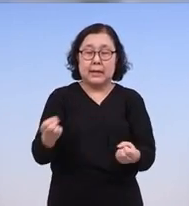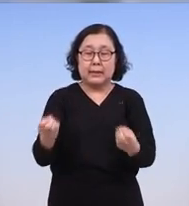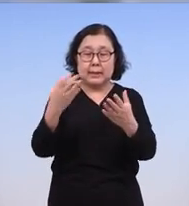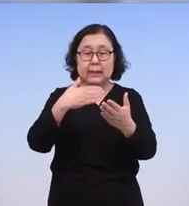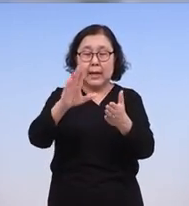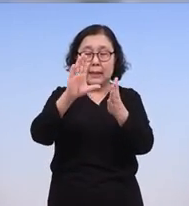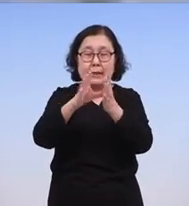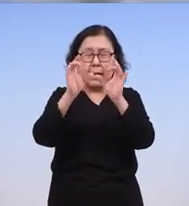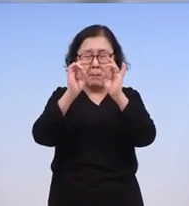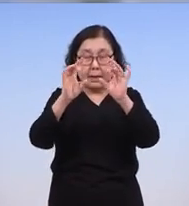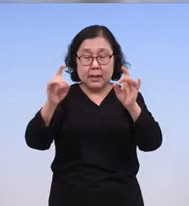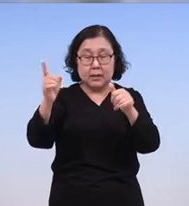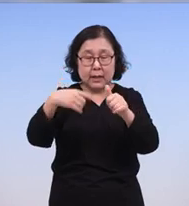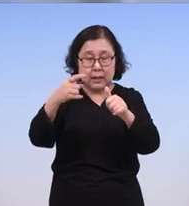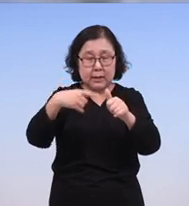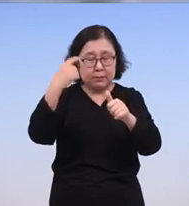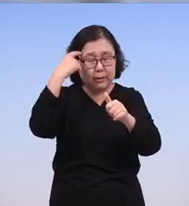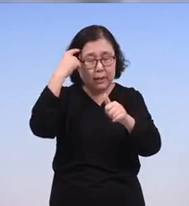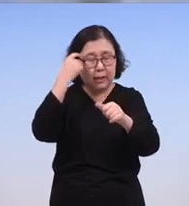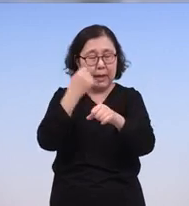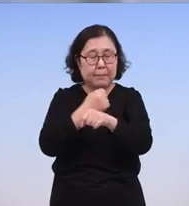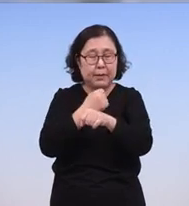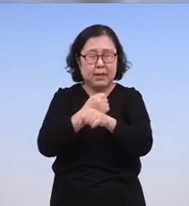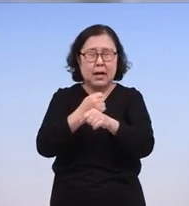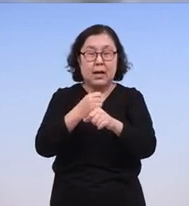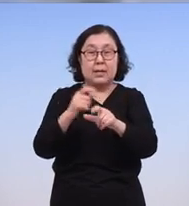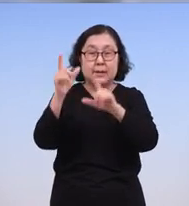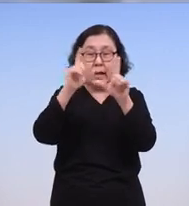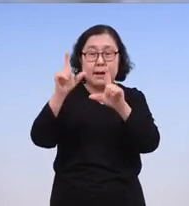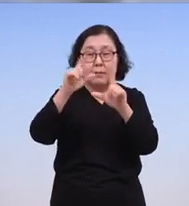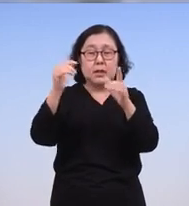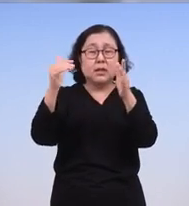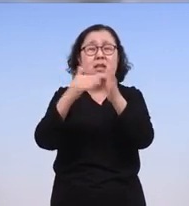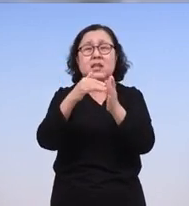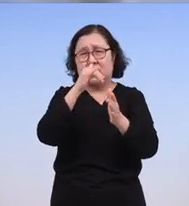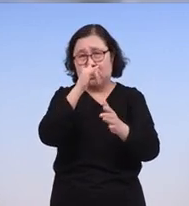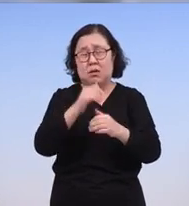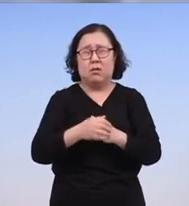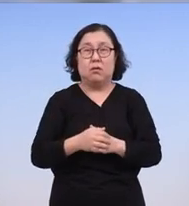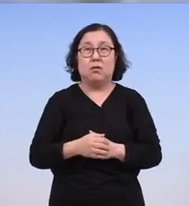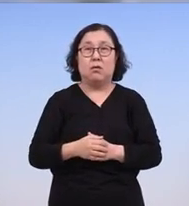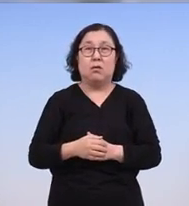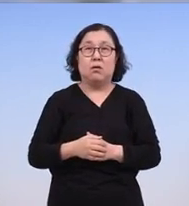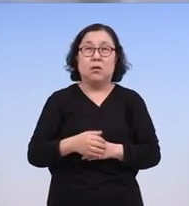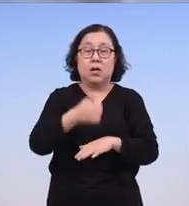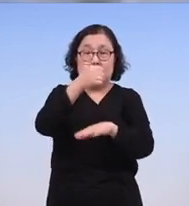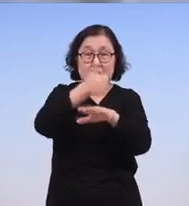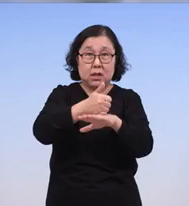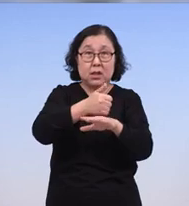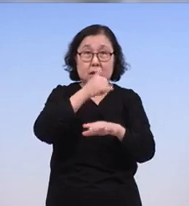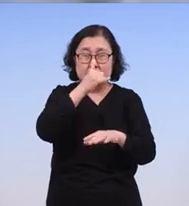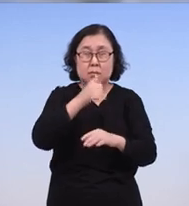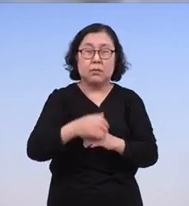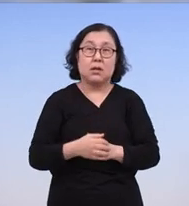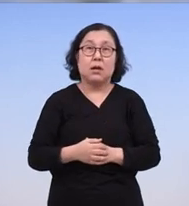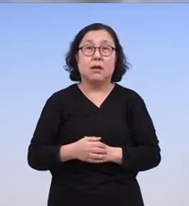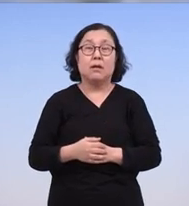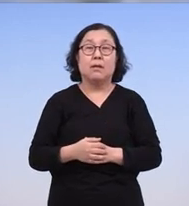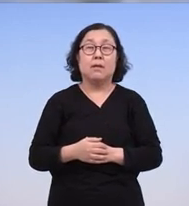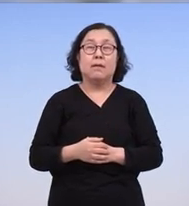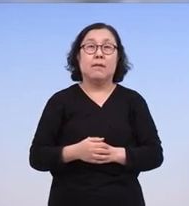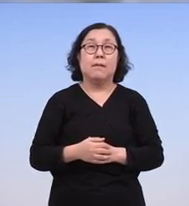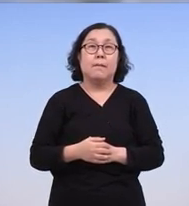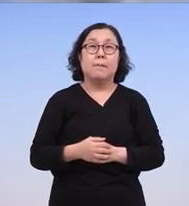장례식에 갈 때마다 저는 그 교훈을 되뇌이거든요. 인생이 끝이 있다는 걸 자각하셔야 돼요. 끝이 있습니다.